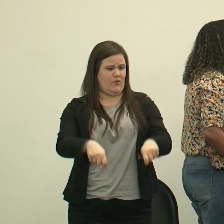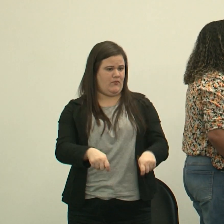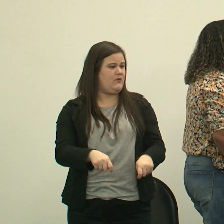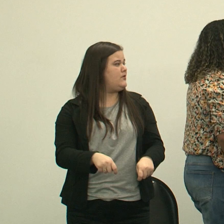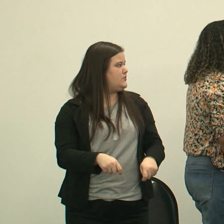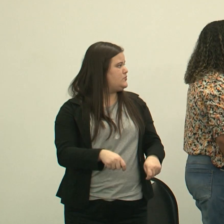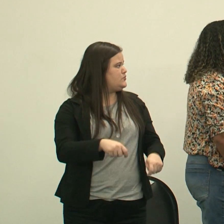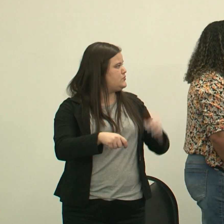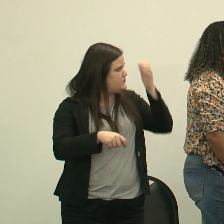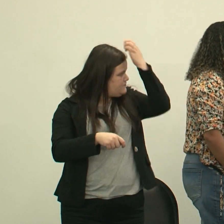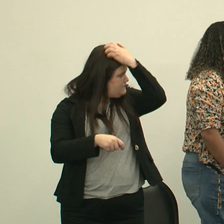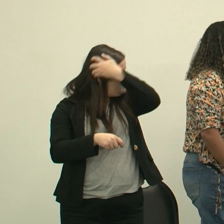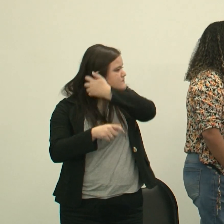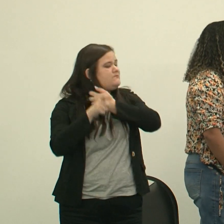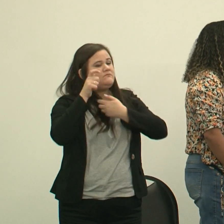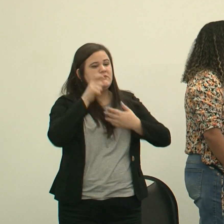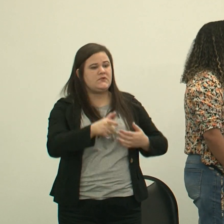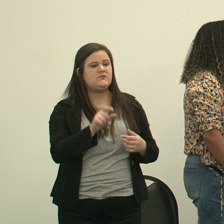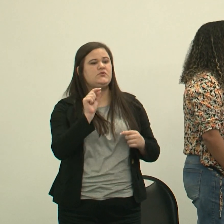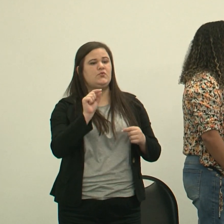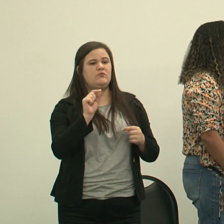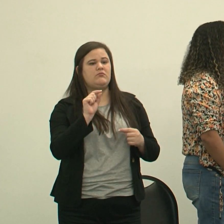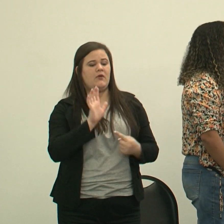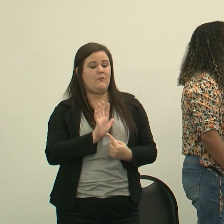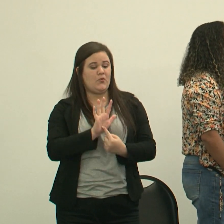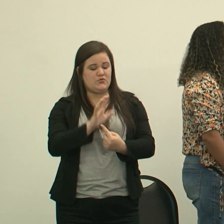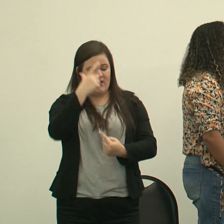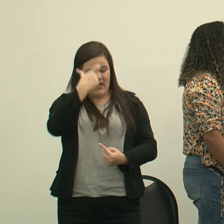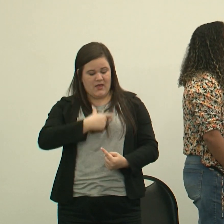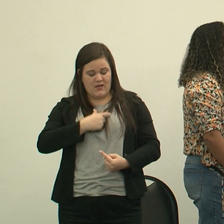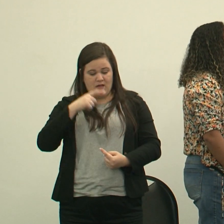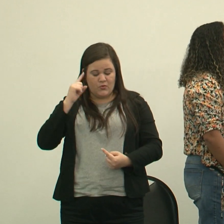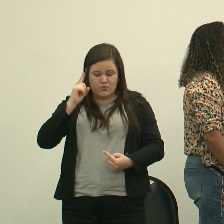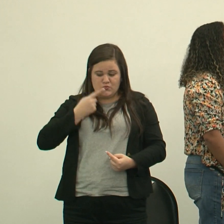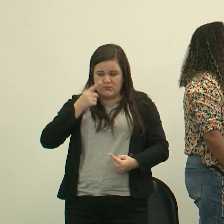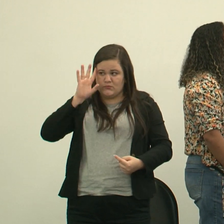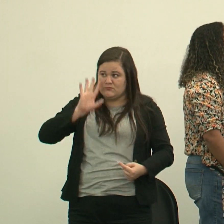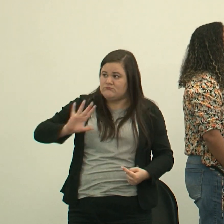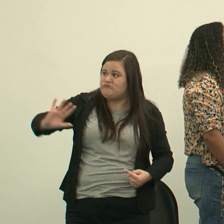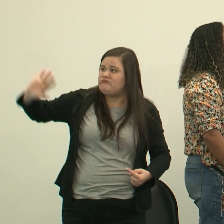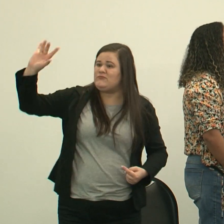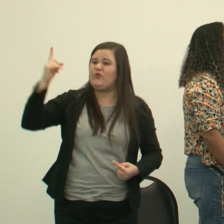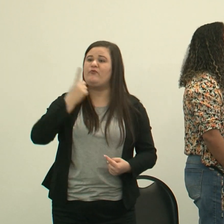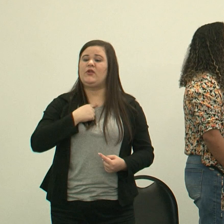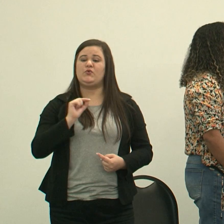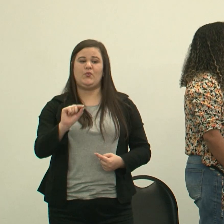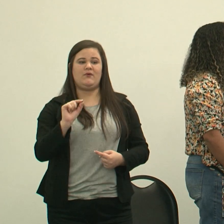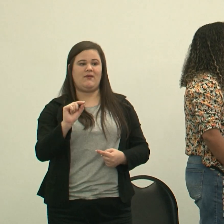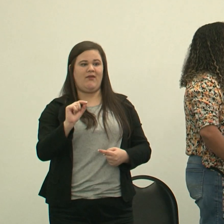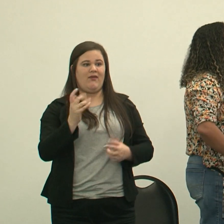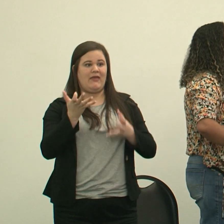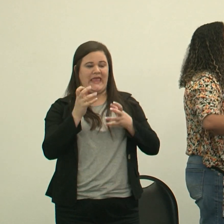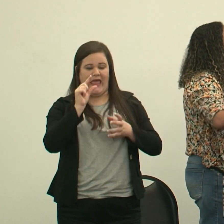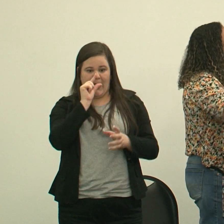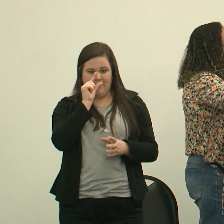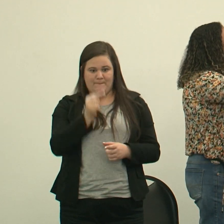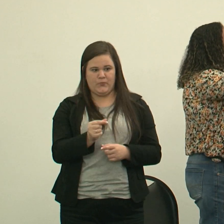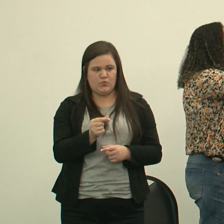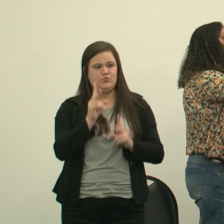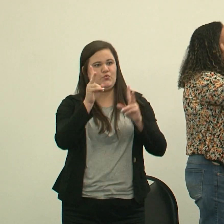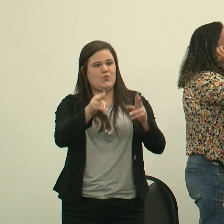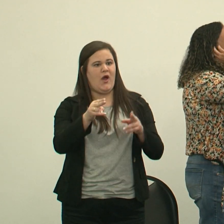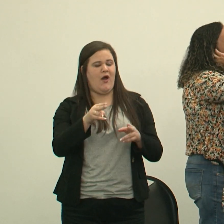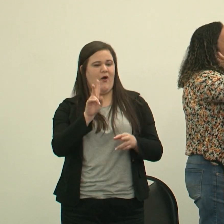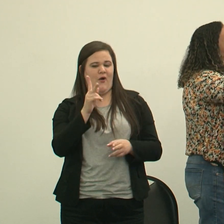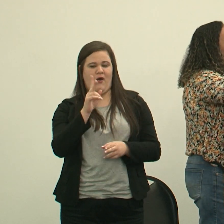é interessante perceber qual é o sonho desse sujeito surdo, qual é o sonho dele, como se fosse um bruxo, né? Como Harry Potter, por exemplo,